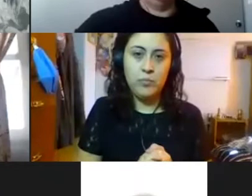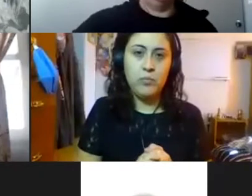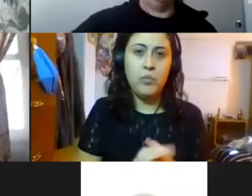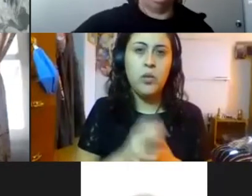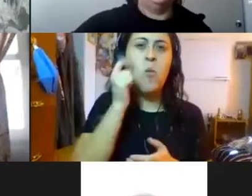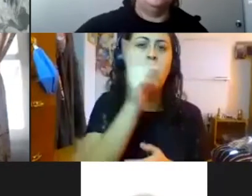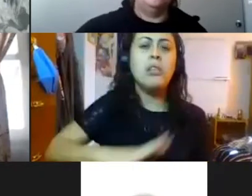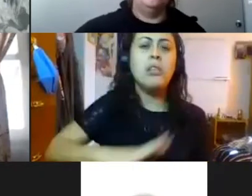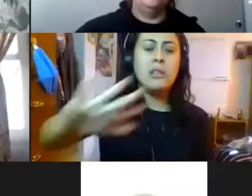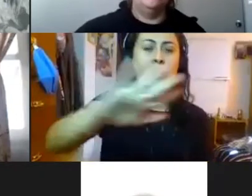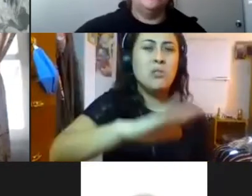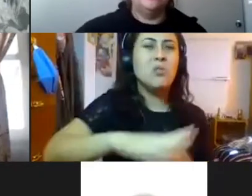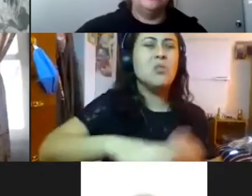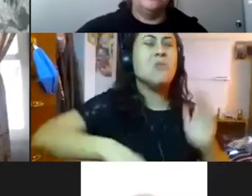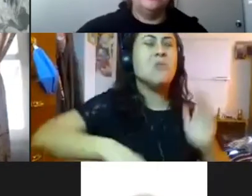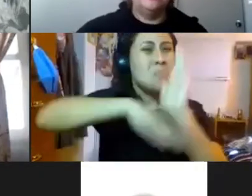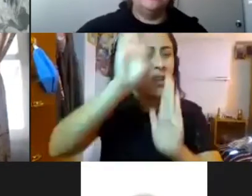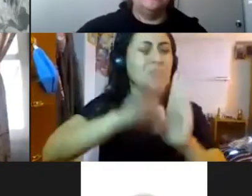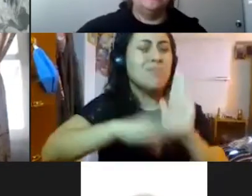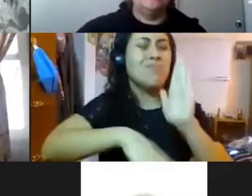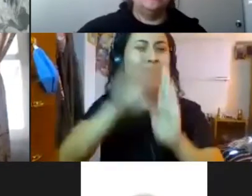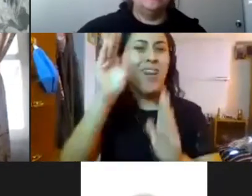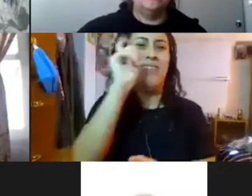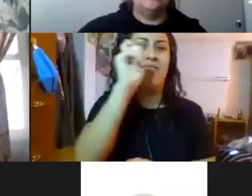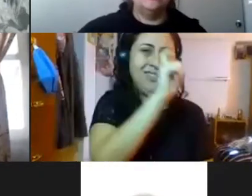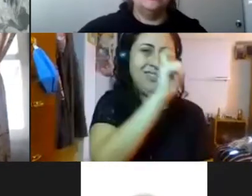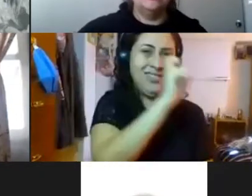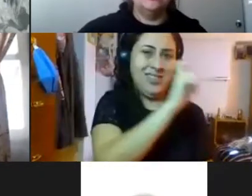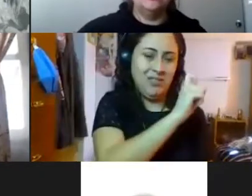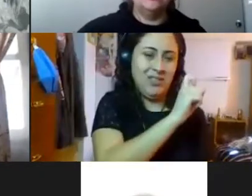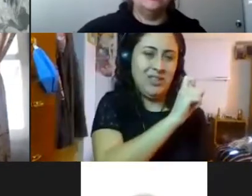han vivido durante su experiencia laboral?